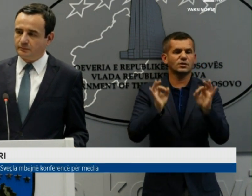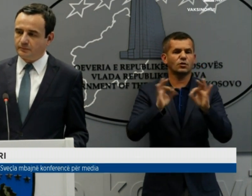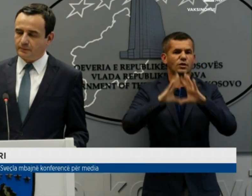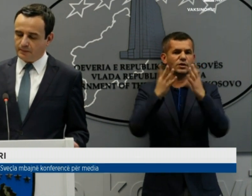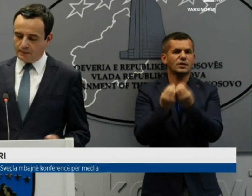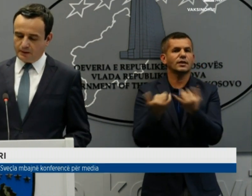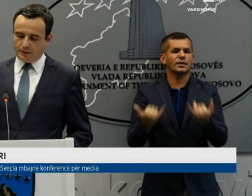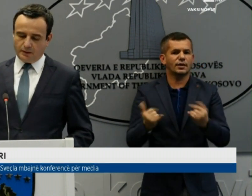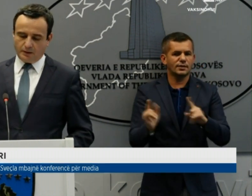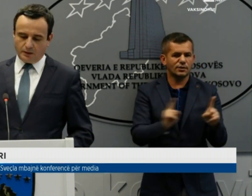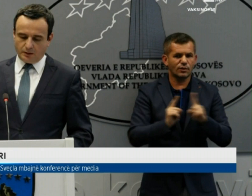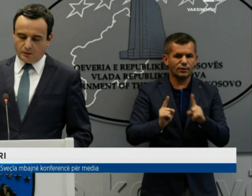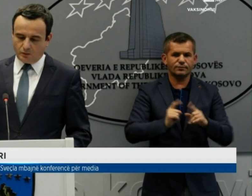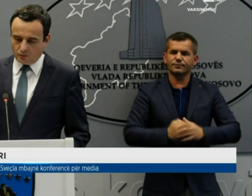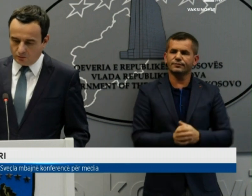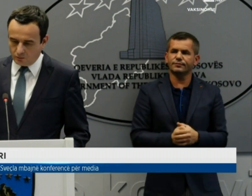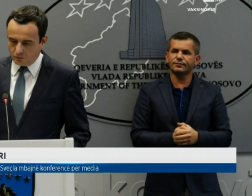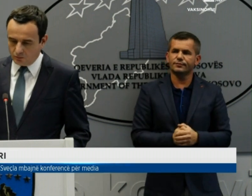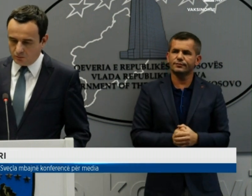krijuar?